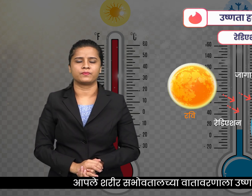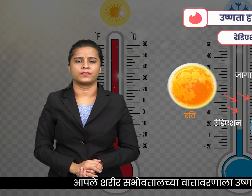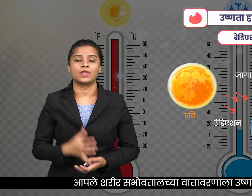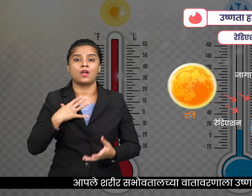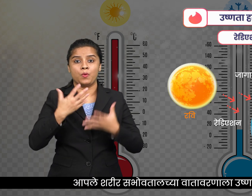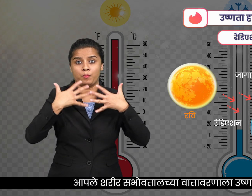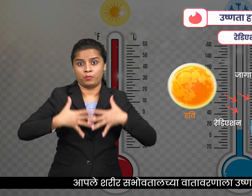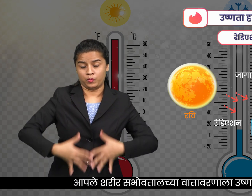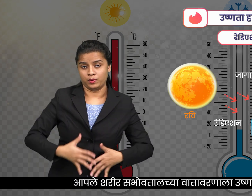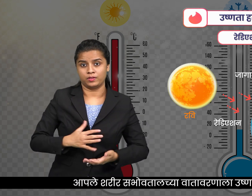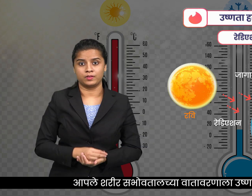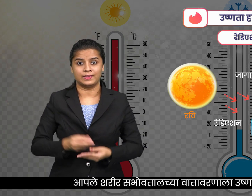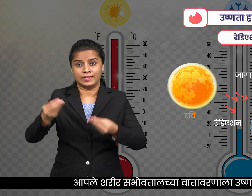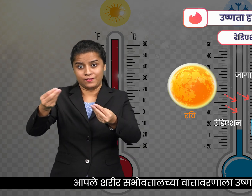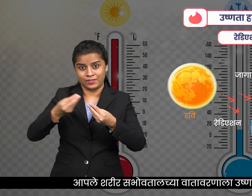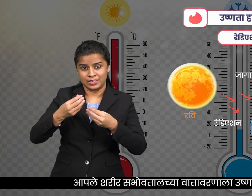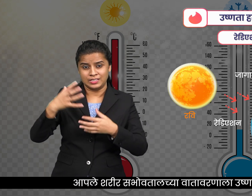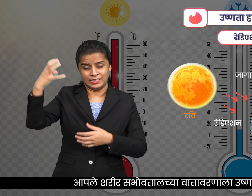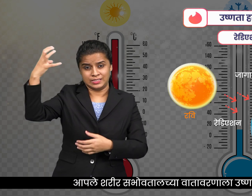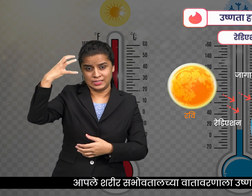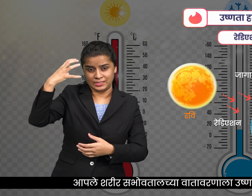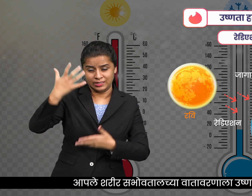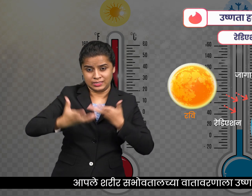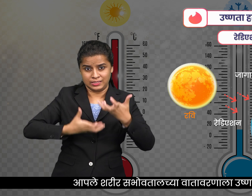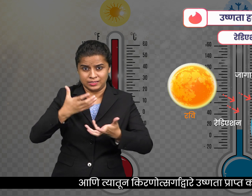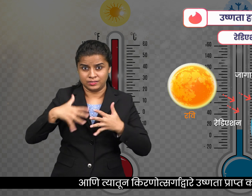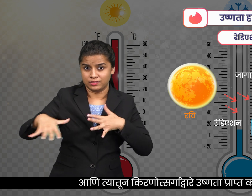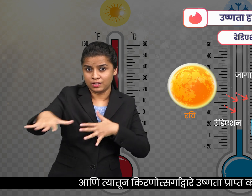आपले शरीर सभोवतालच्या वातावरणाला उष्णता देते आणि त्यातून